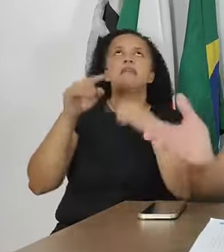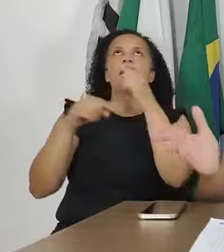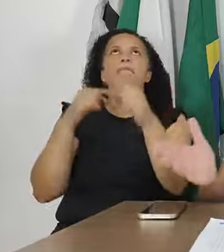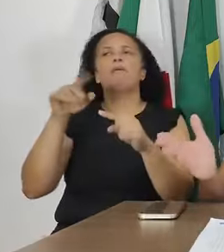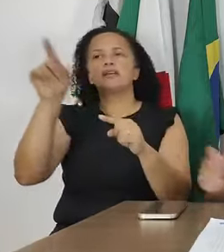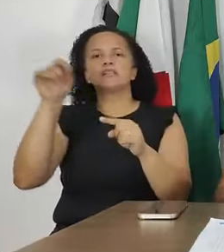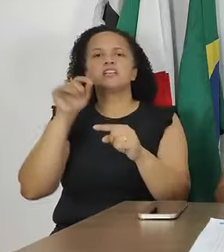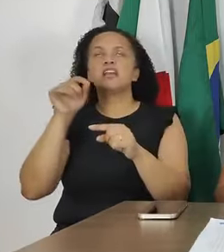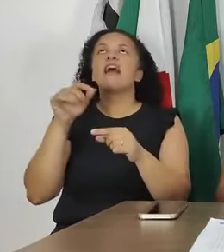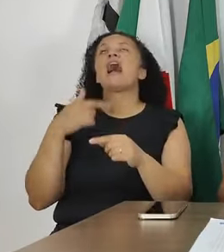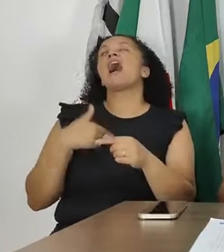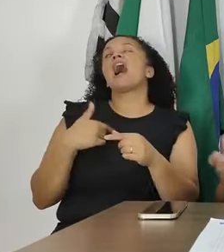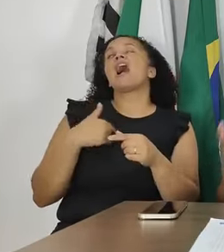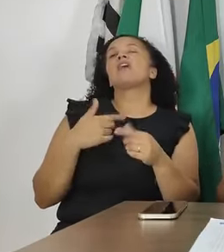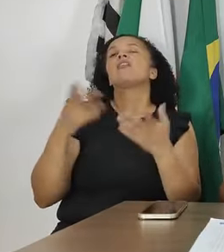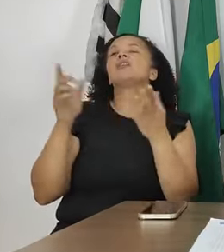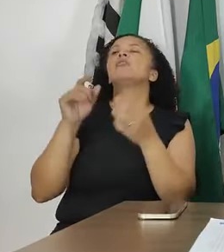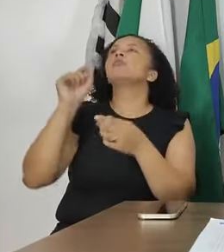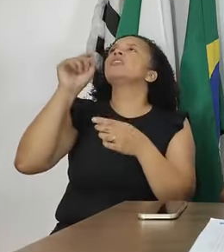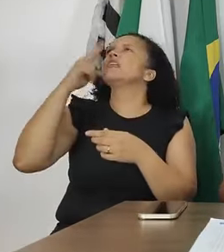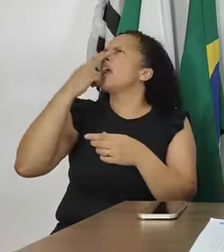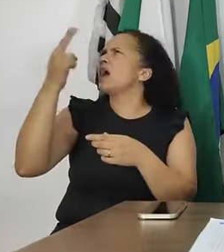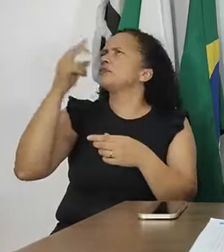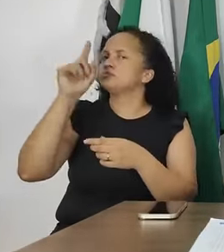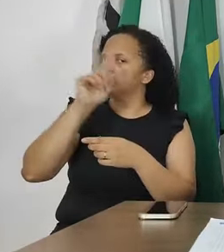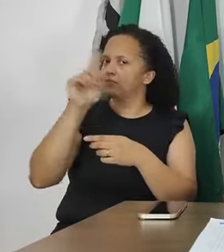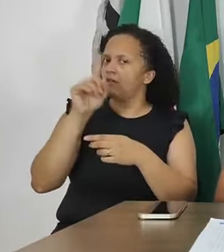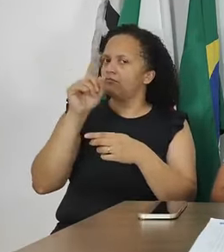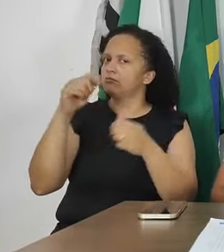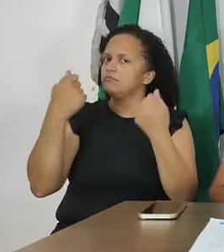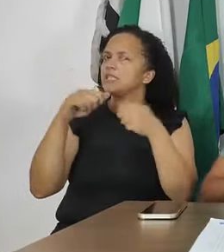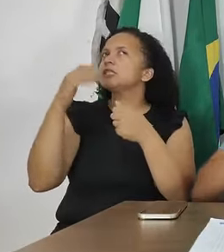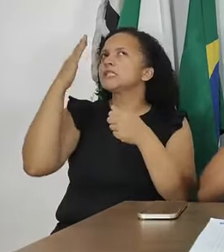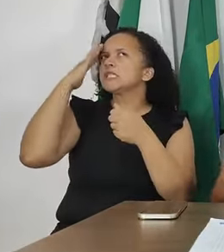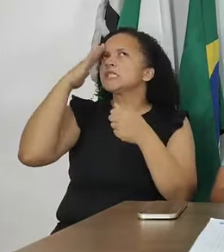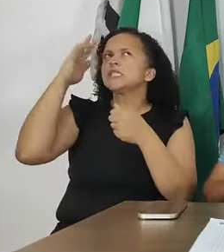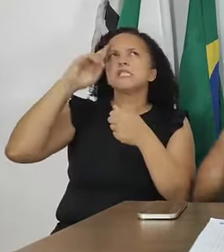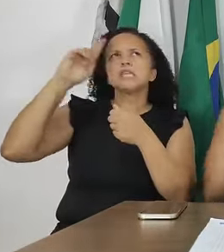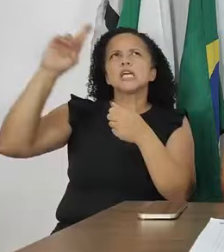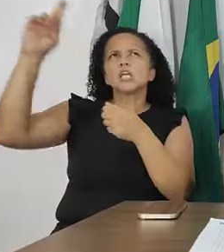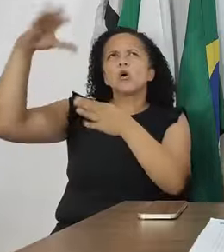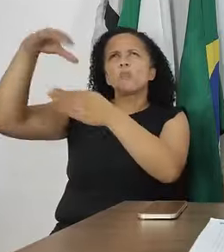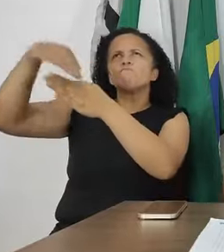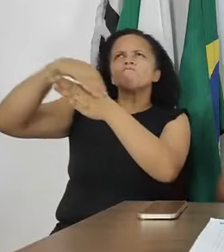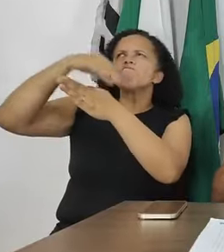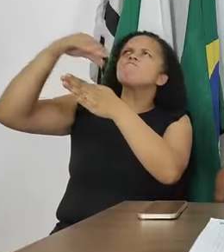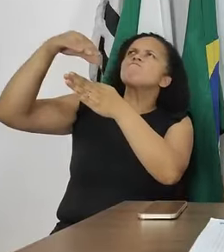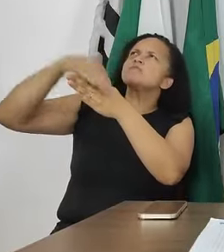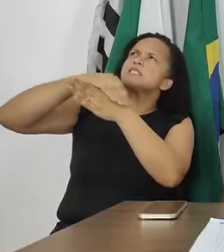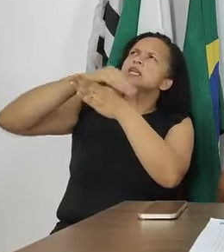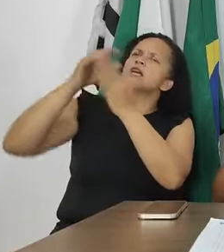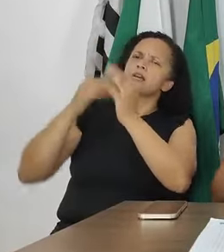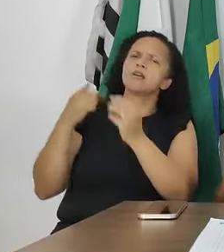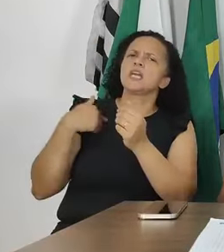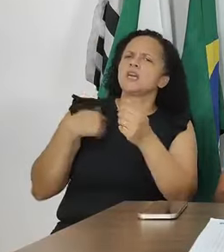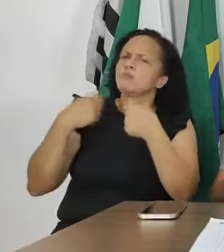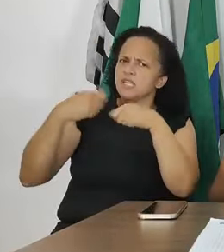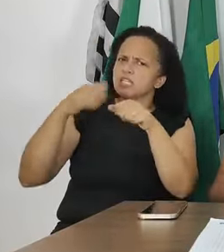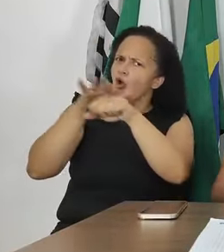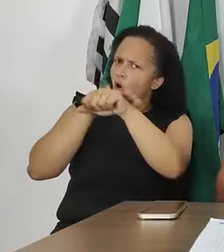tomou a decisão? Nós temos que pedir o conselho antes. É orar. Essa é a vida, essa é o que a gente está